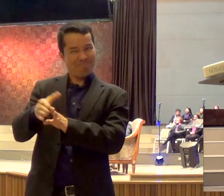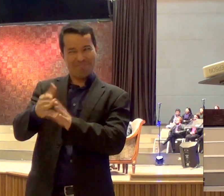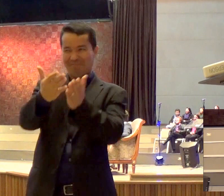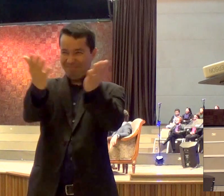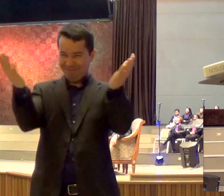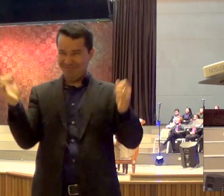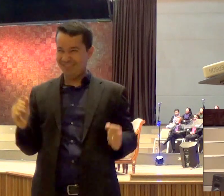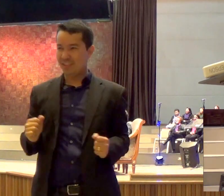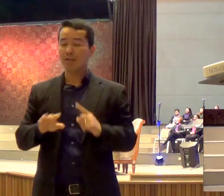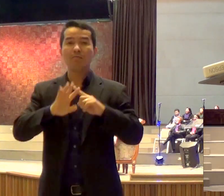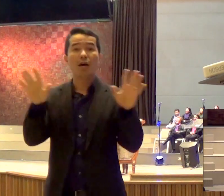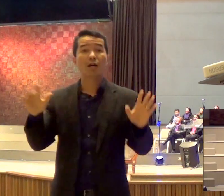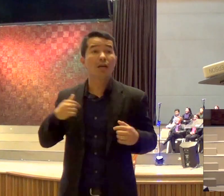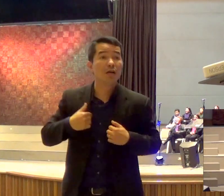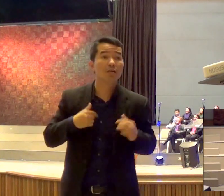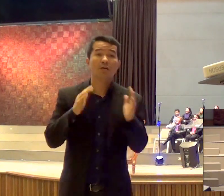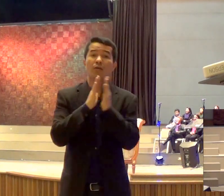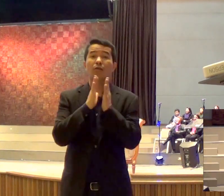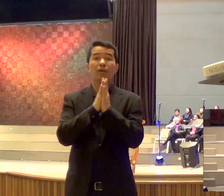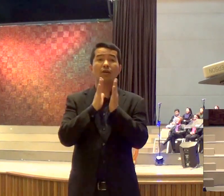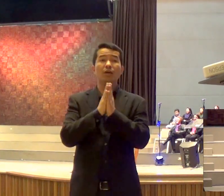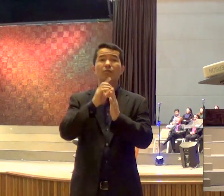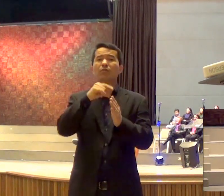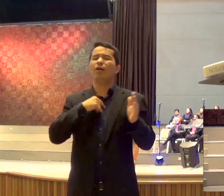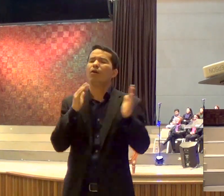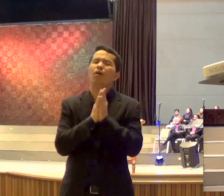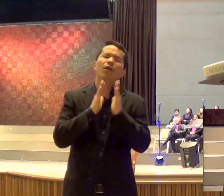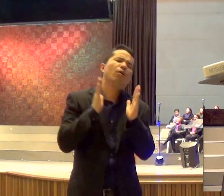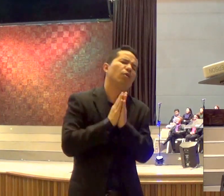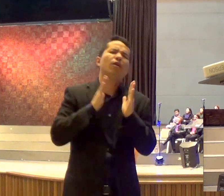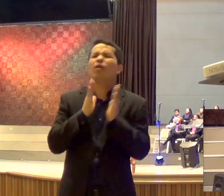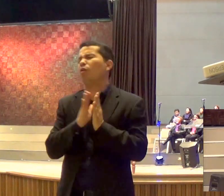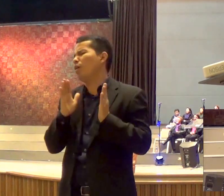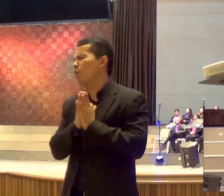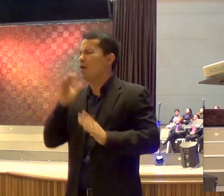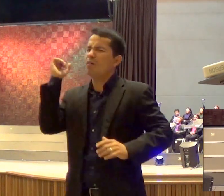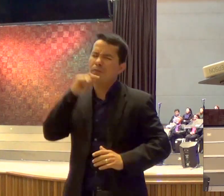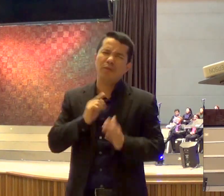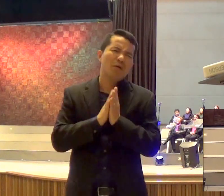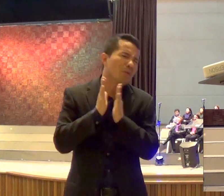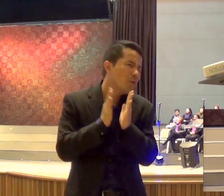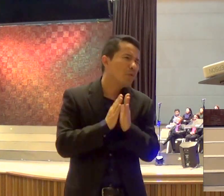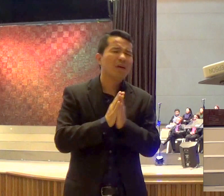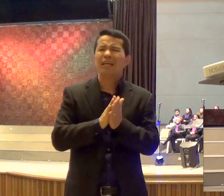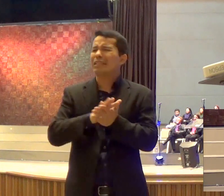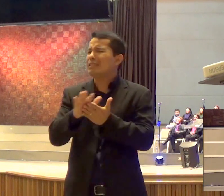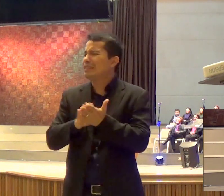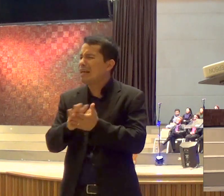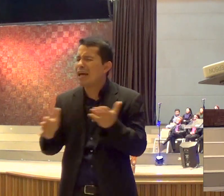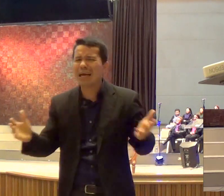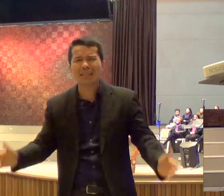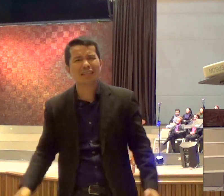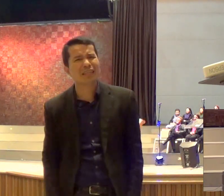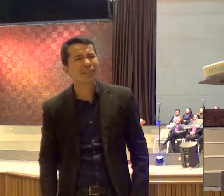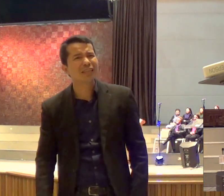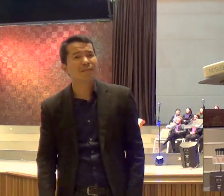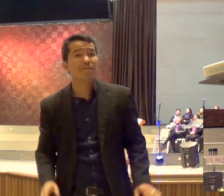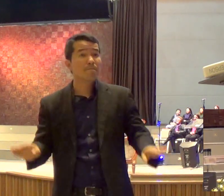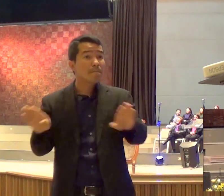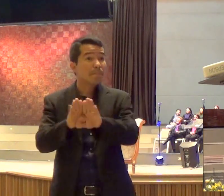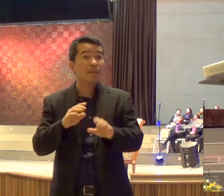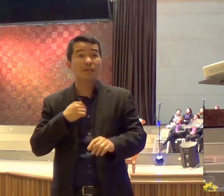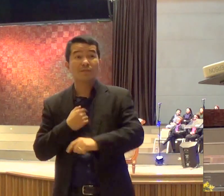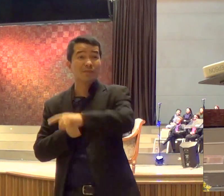eu tô aqui orando nada não acontece não anda coisa não vai a